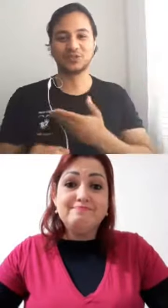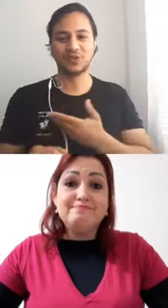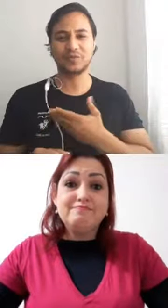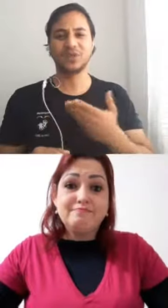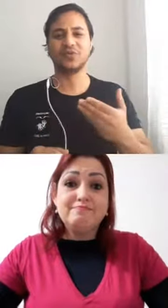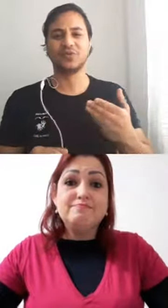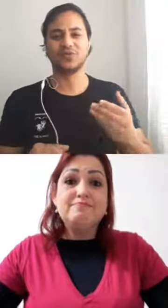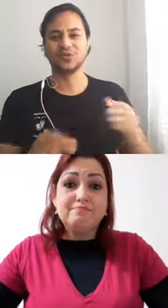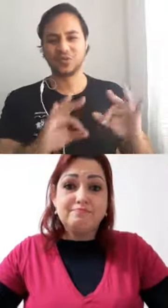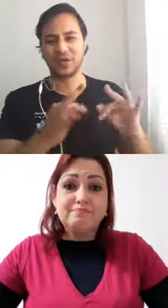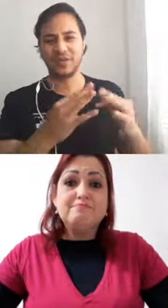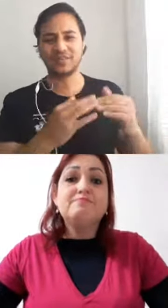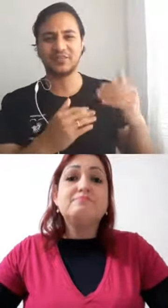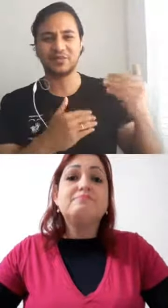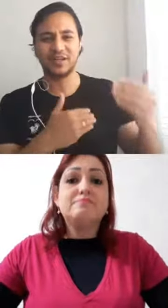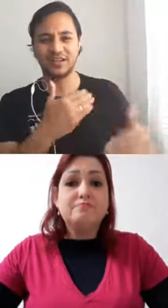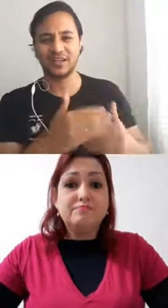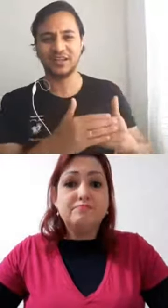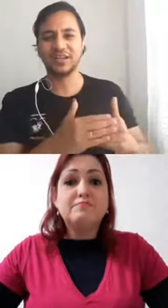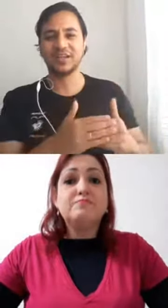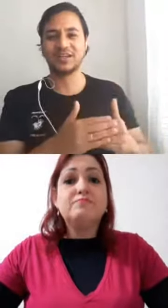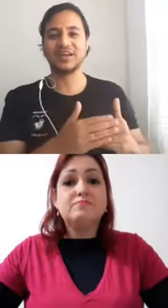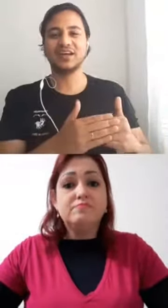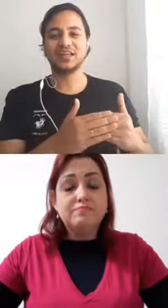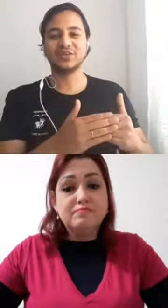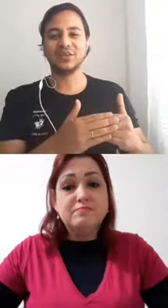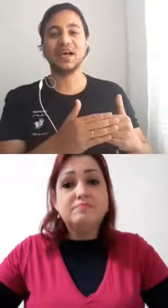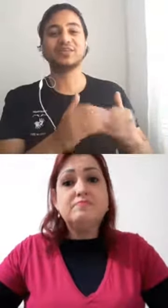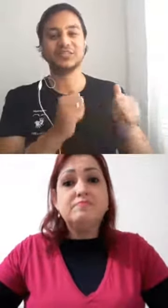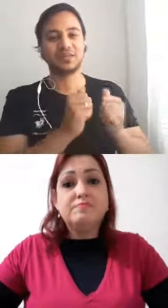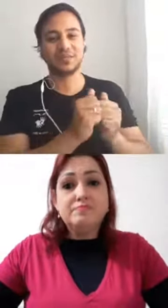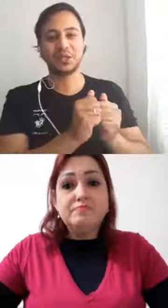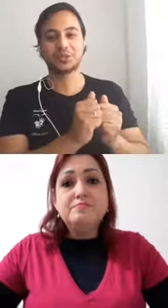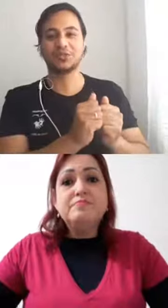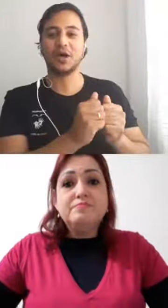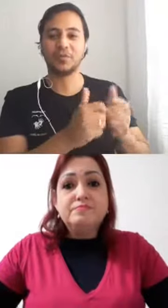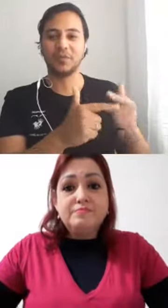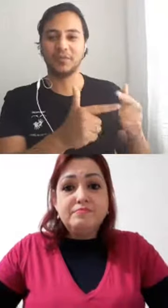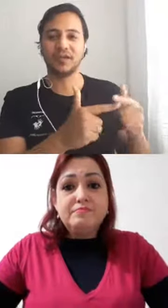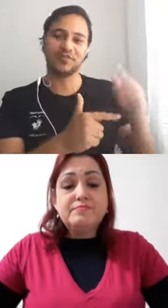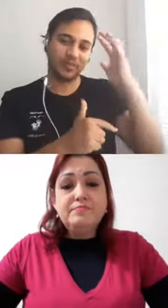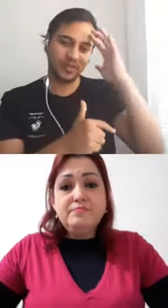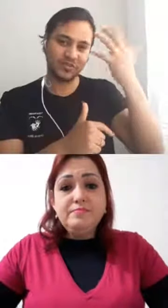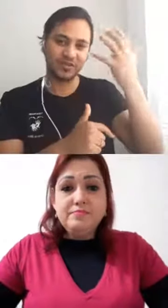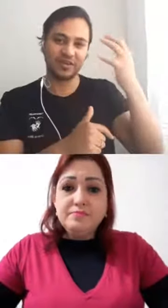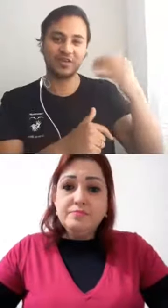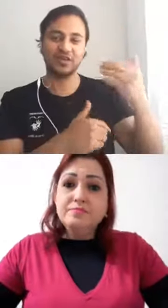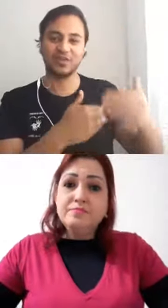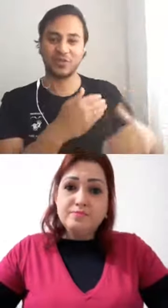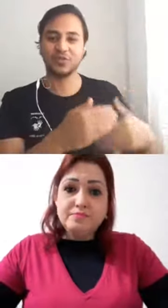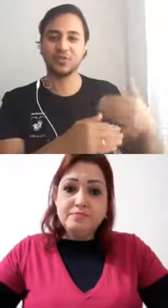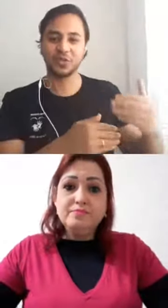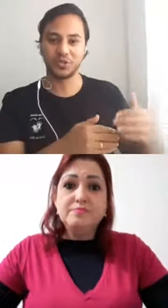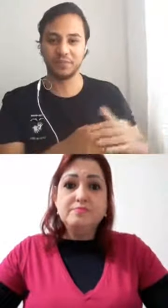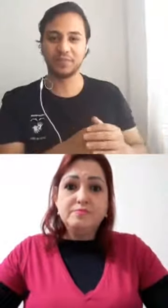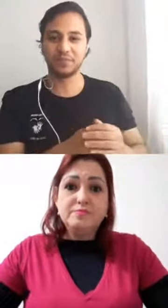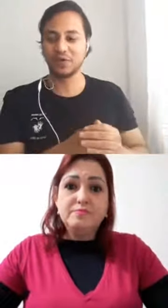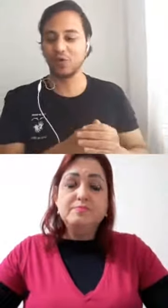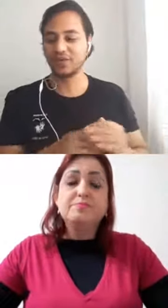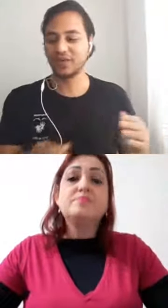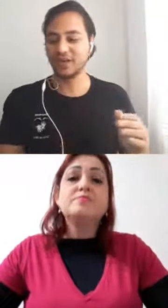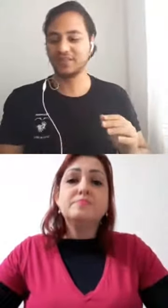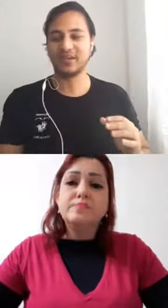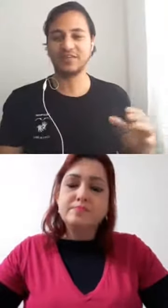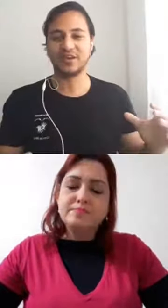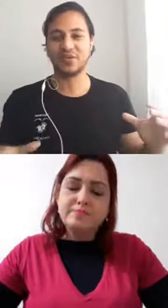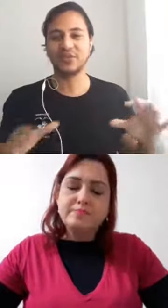com um surdo amigo, com um surdo que já conhece até a família dele, né? Essa unidade você sempre está junto. Dá um probleminha, vamos resolver. Ele resolve e continua. Então, como